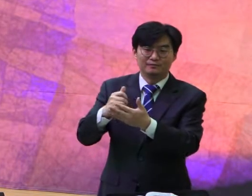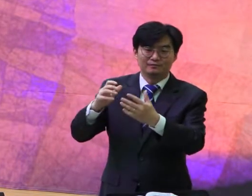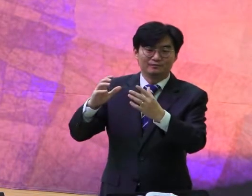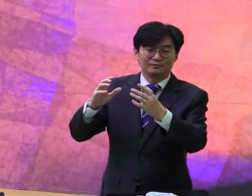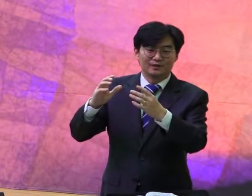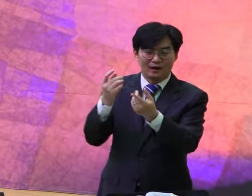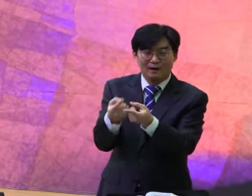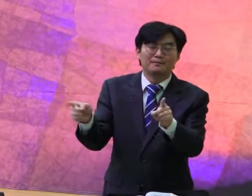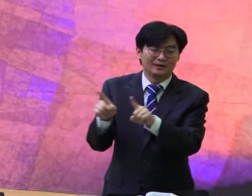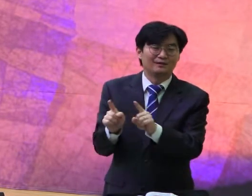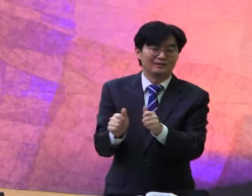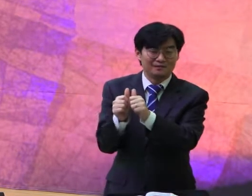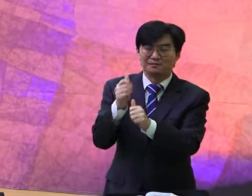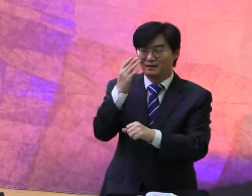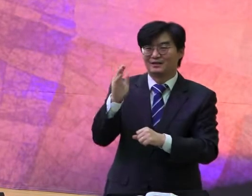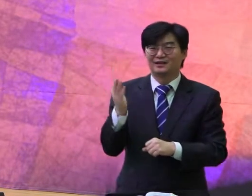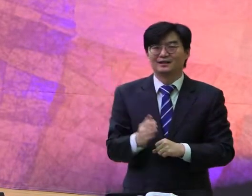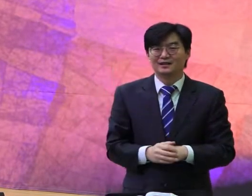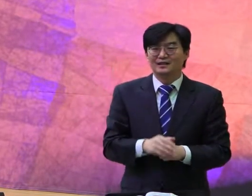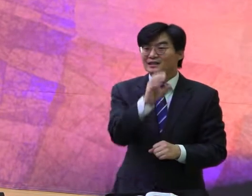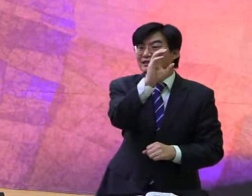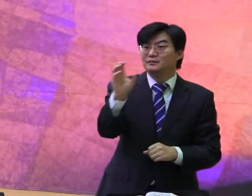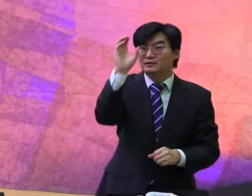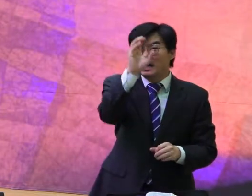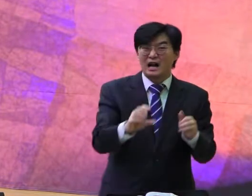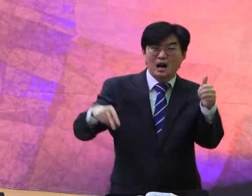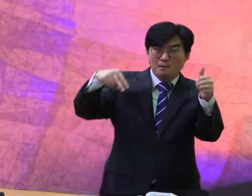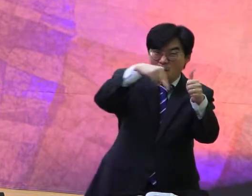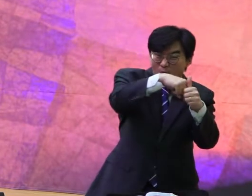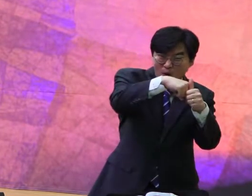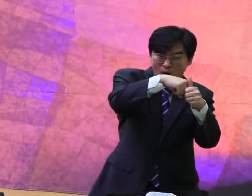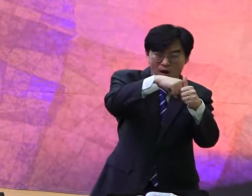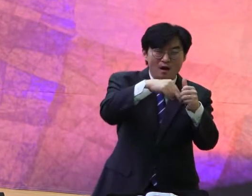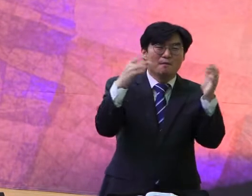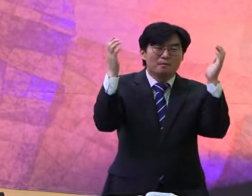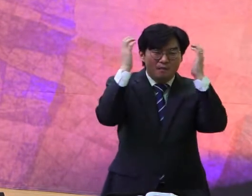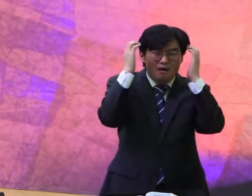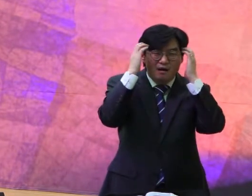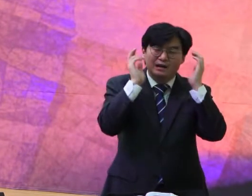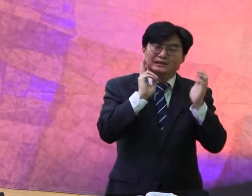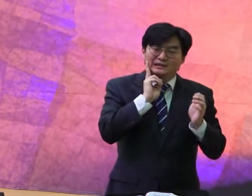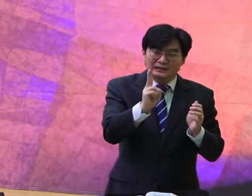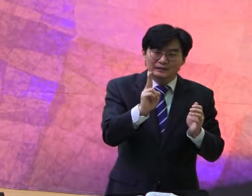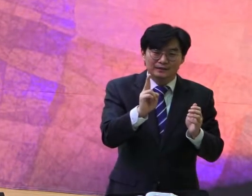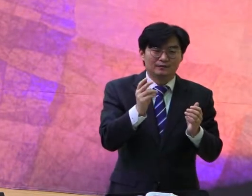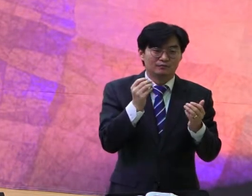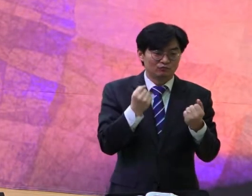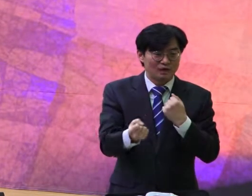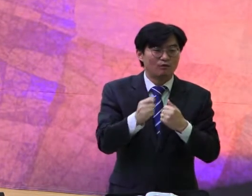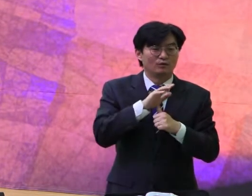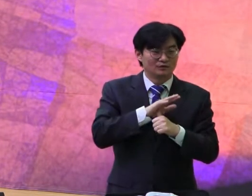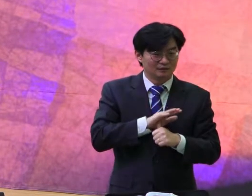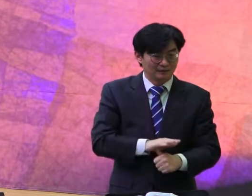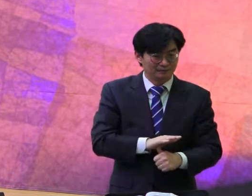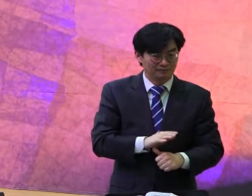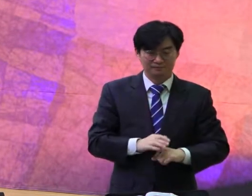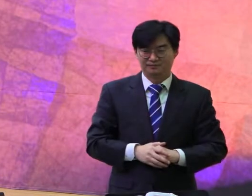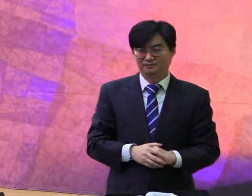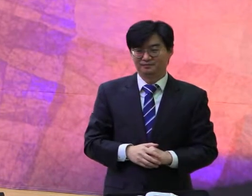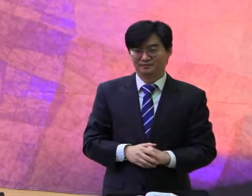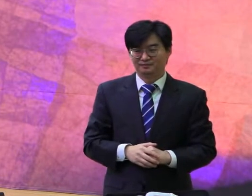않고 십자가를 참으신 분, 우리를 위한 십자가의 고난과 죽음을 다 당하신 분, 그 예수님,